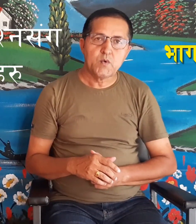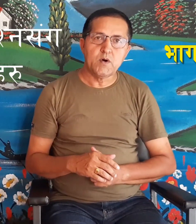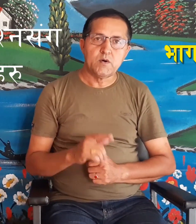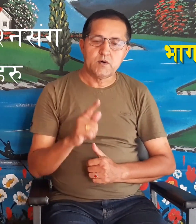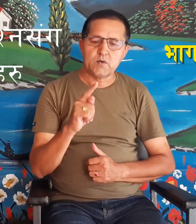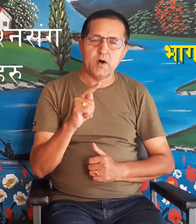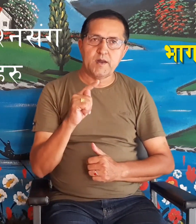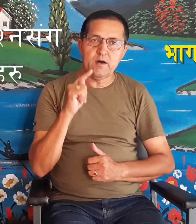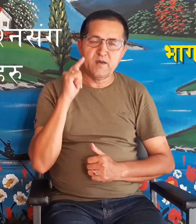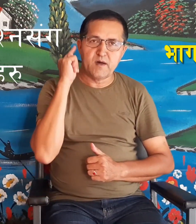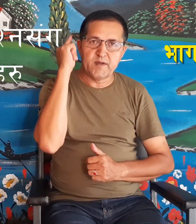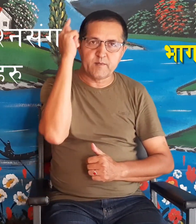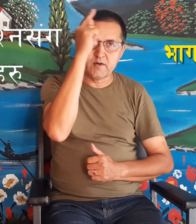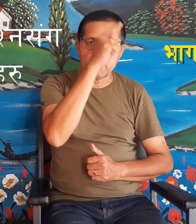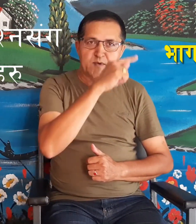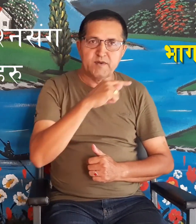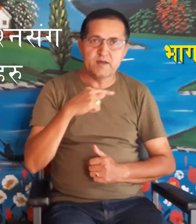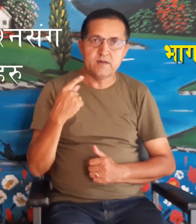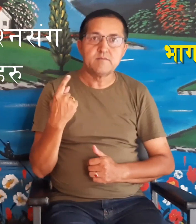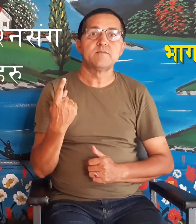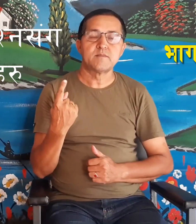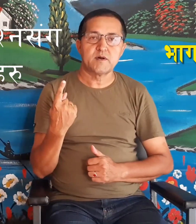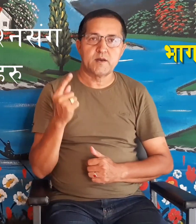को कले अनुहारमा एक खुनको घुमाउने गर्ने,